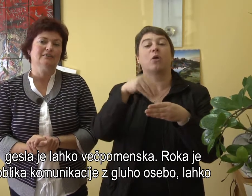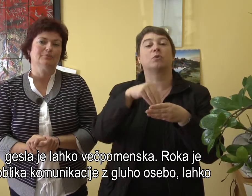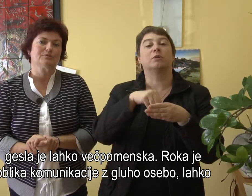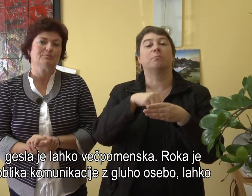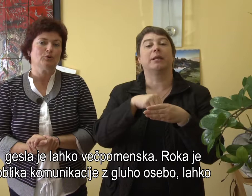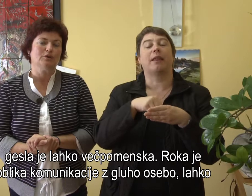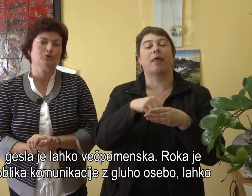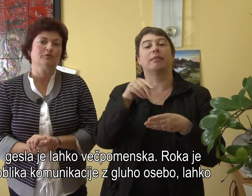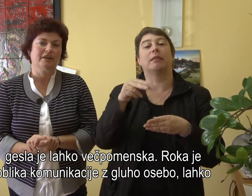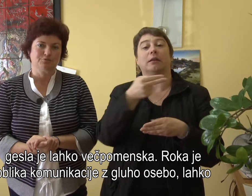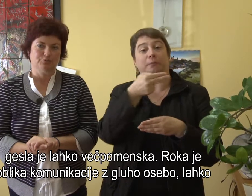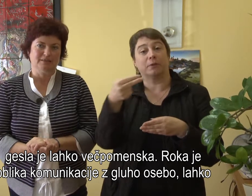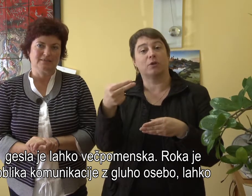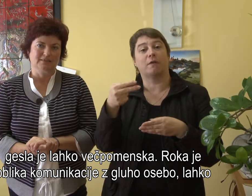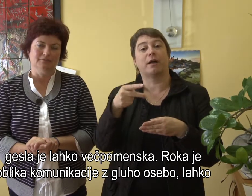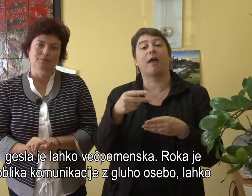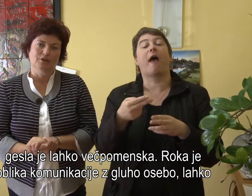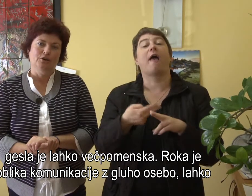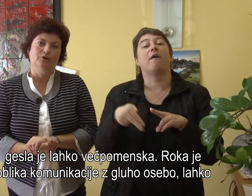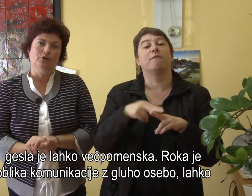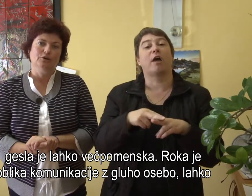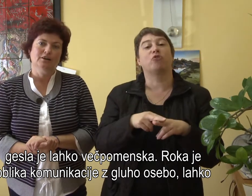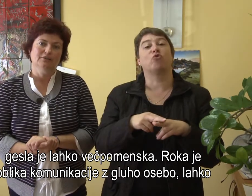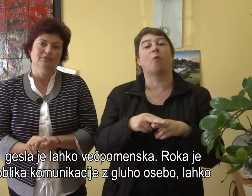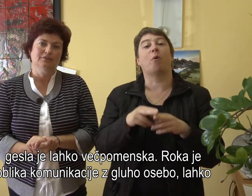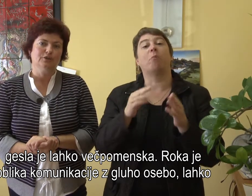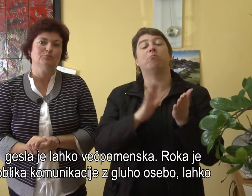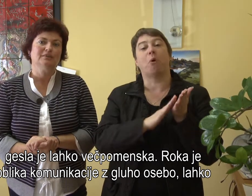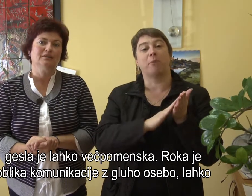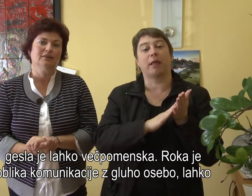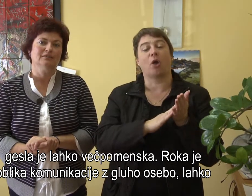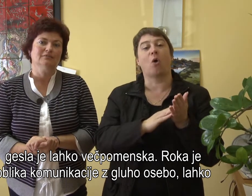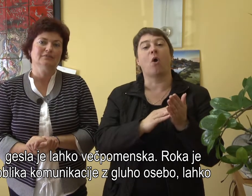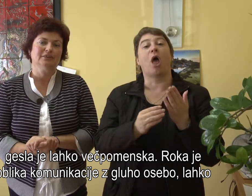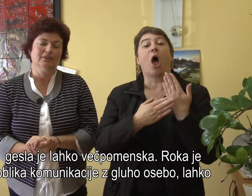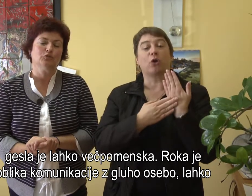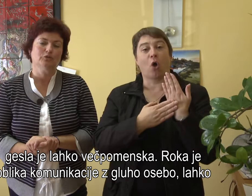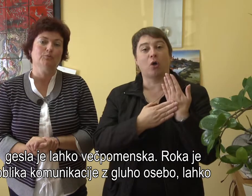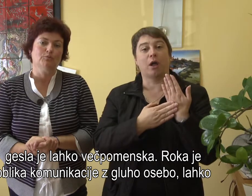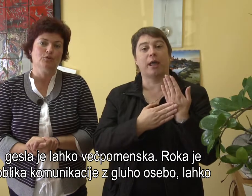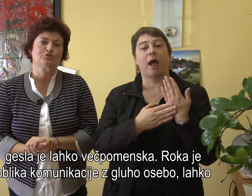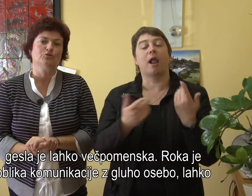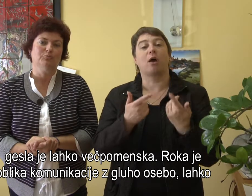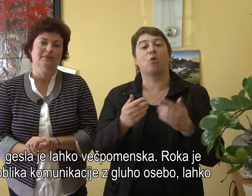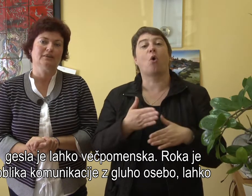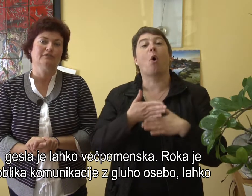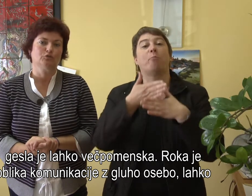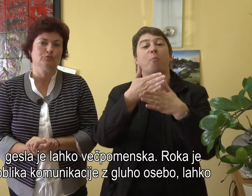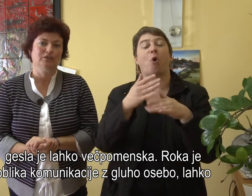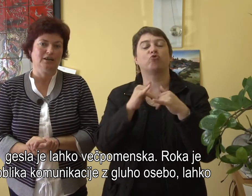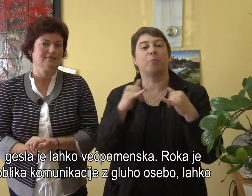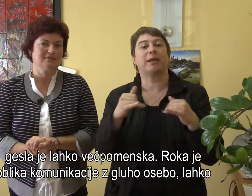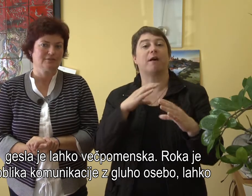gesla je pravzaprav lahko večpomenska. Roka je oblika, je lahko pomoč, oblika